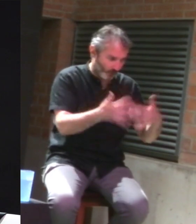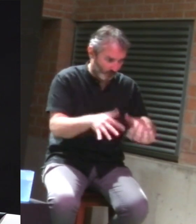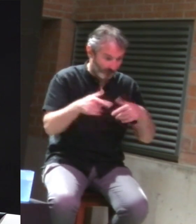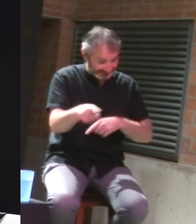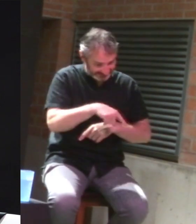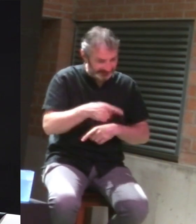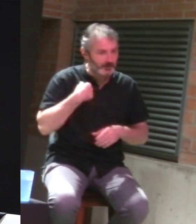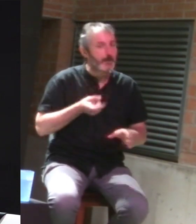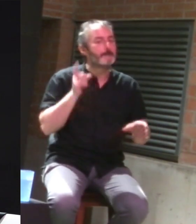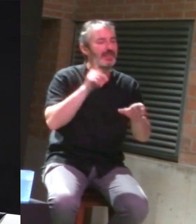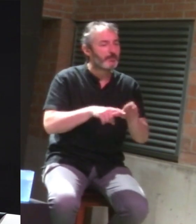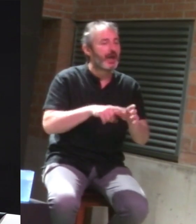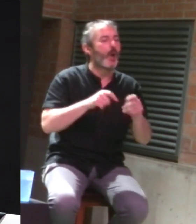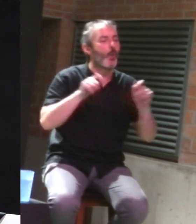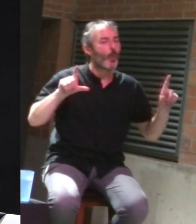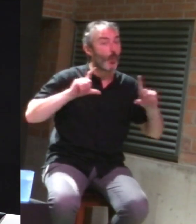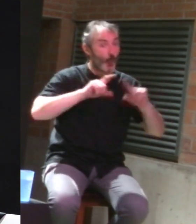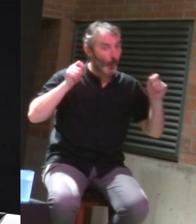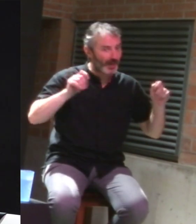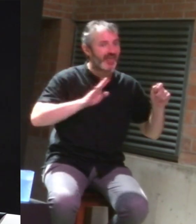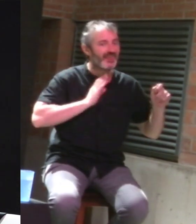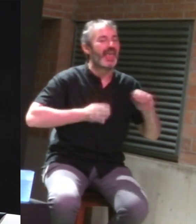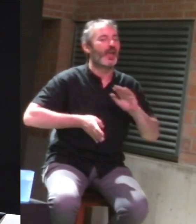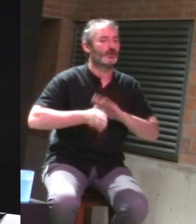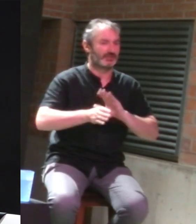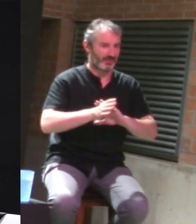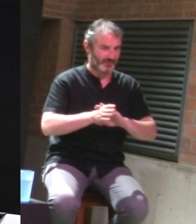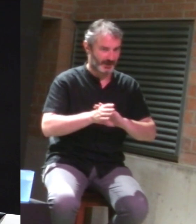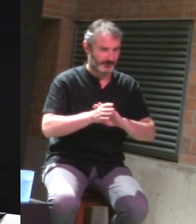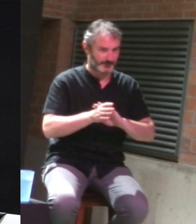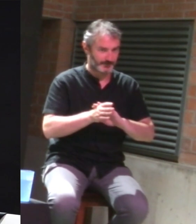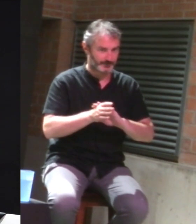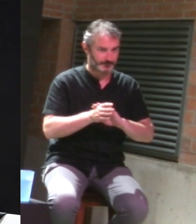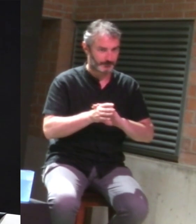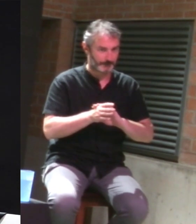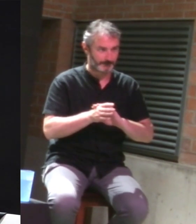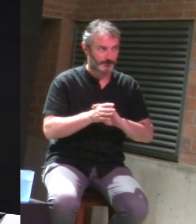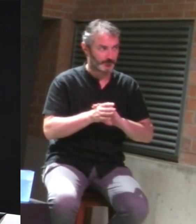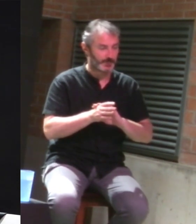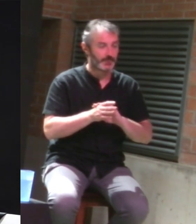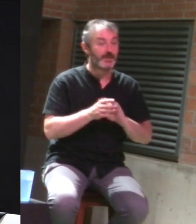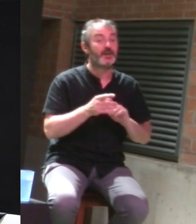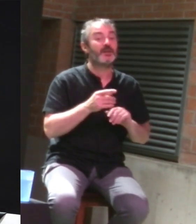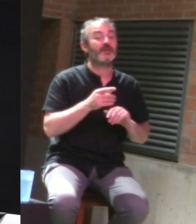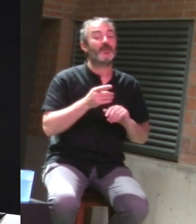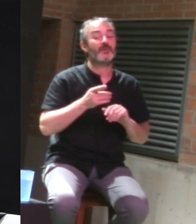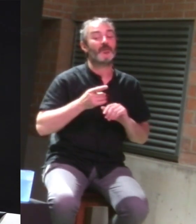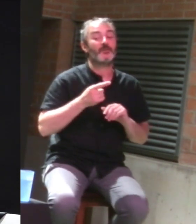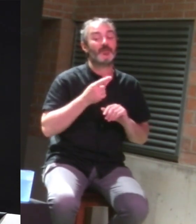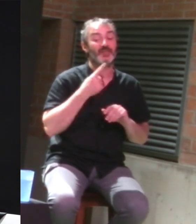la Constància. És precisament veient les llistes de detingudes de la Setmana Tràgica quan veus